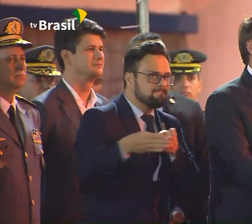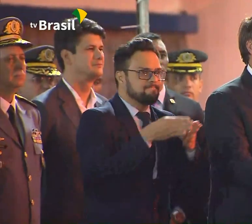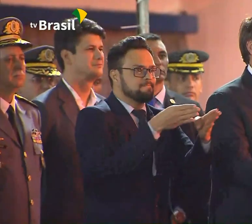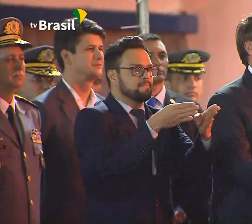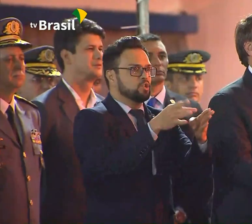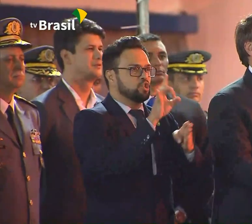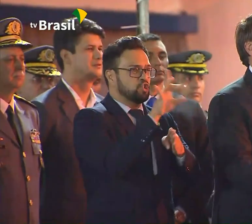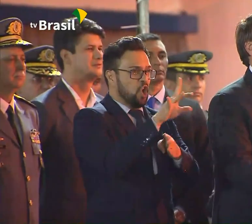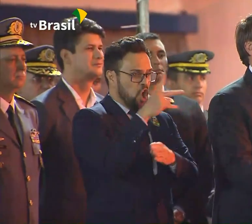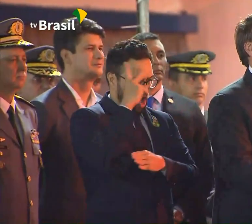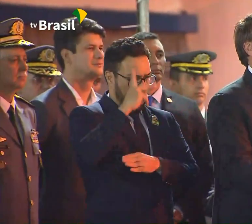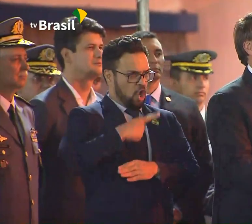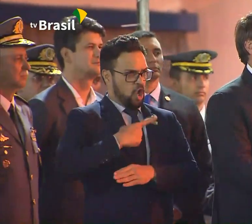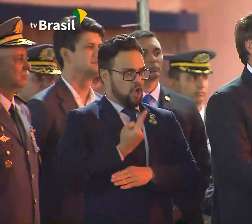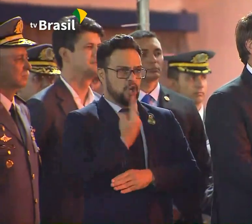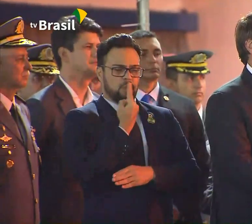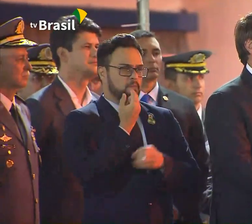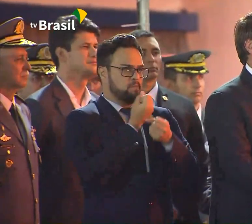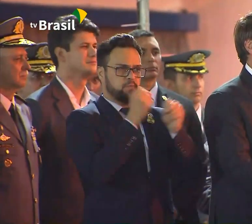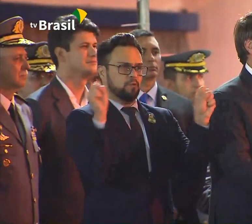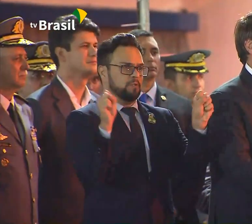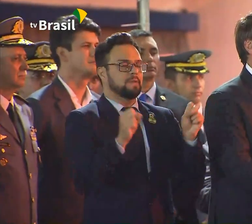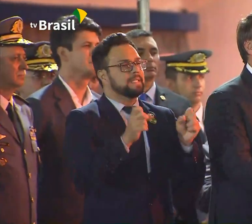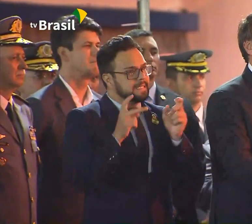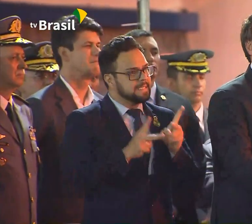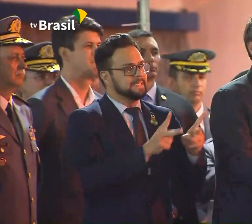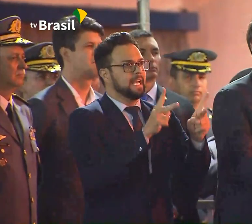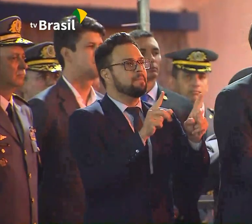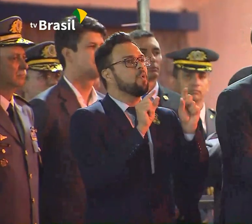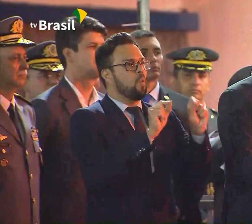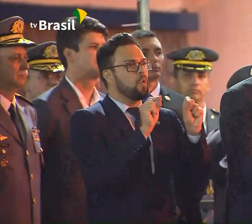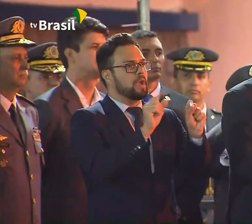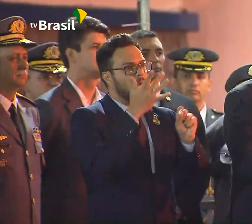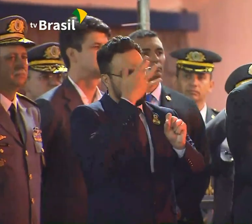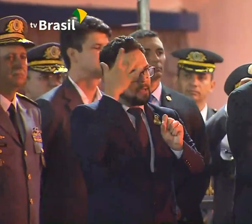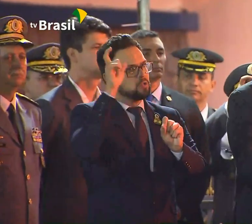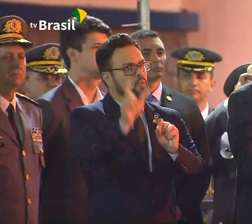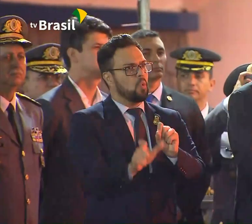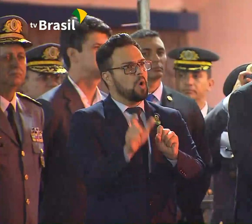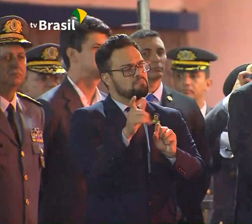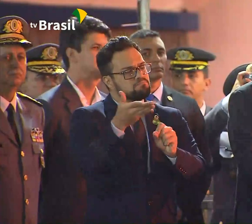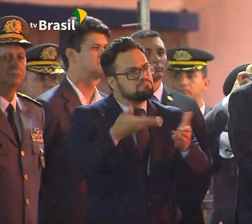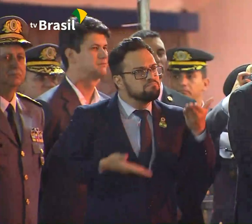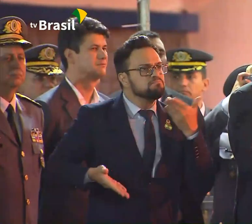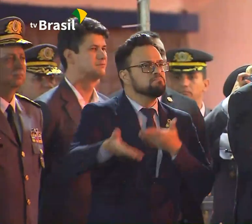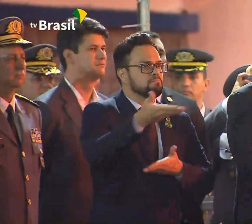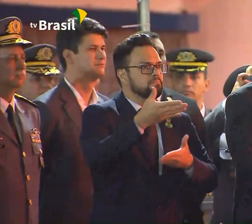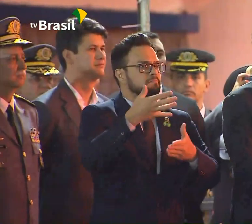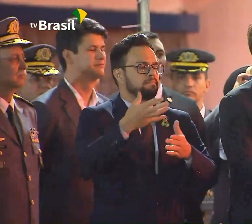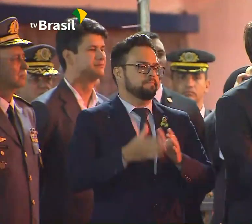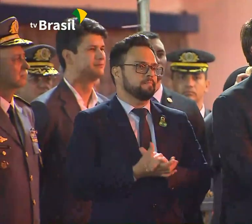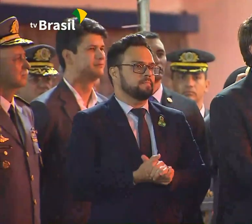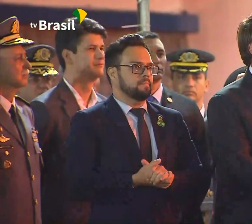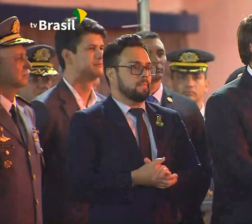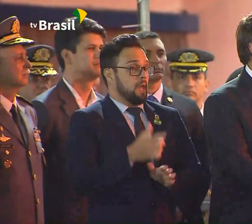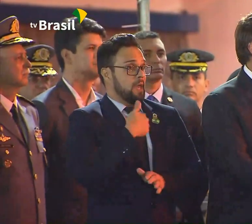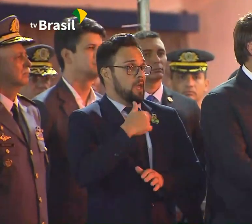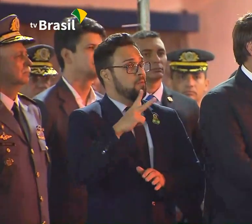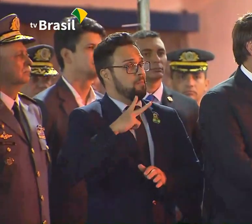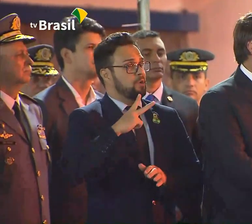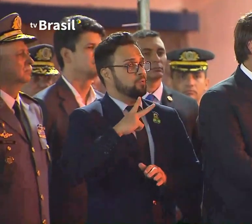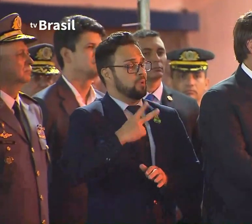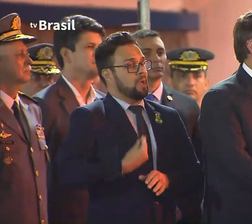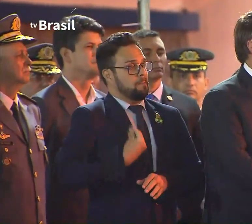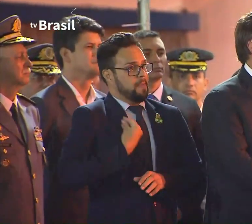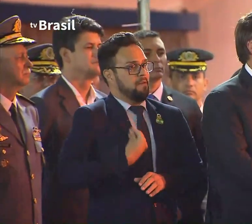nada sozinho. Nós sempre devemos alguma coisa a alguém. Eu, em particular, a minha